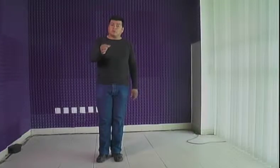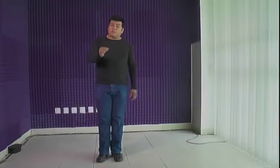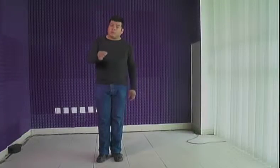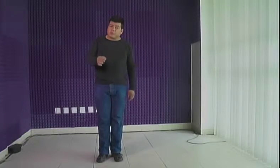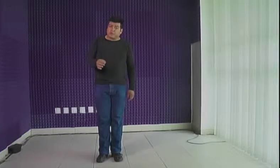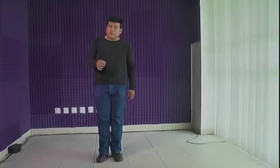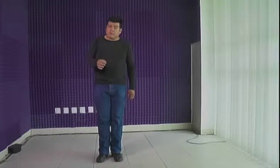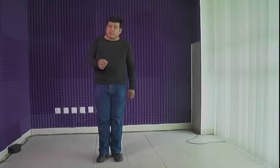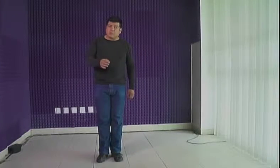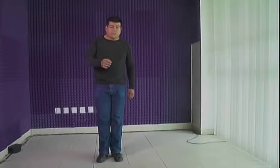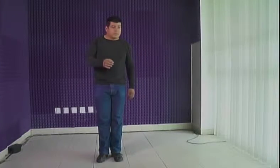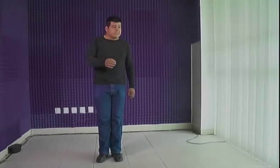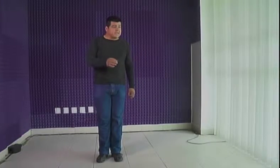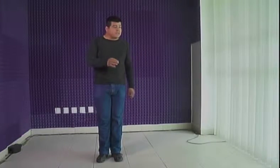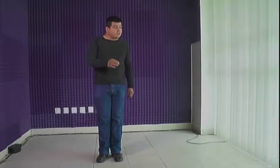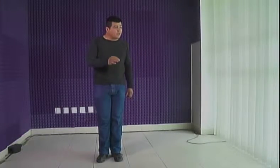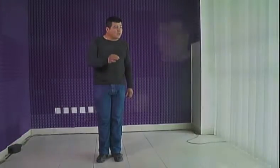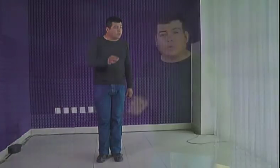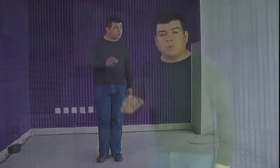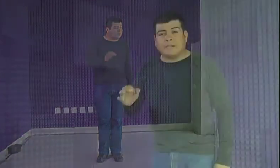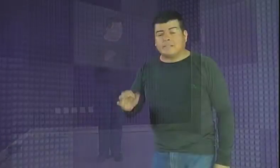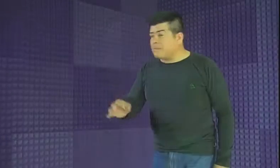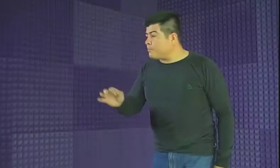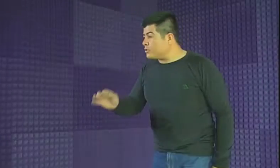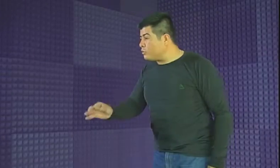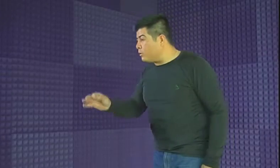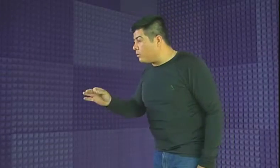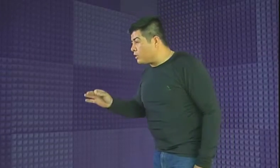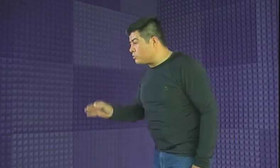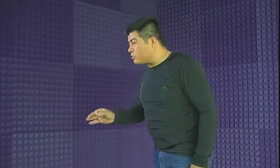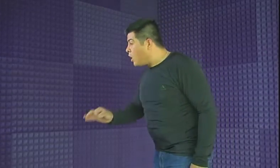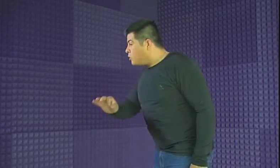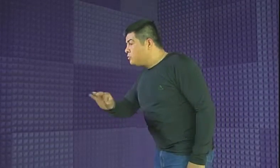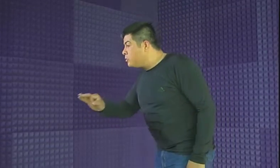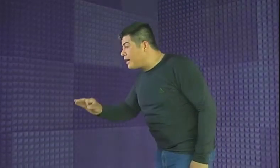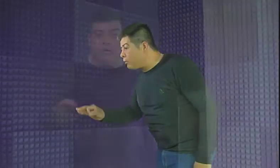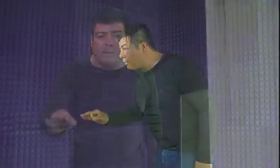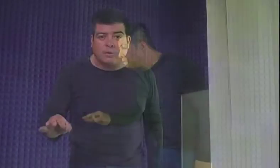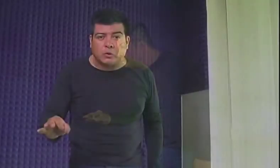murió, sabiendo que todo el tiempo estuvo con Jesús. Nunca lo abandonó.